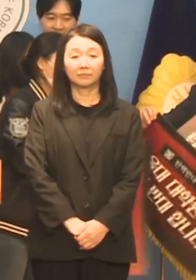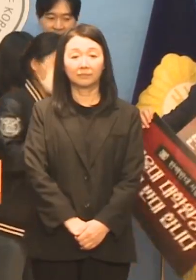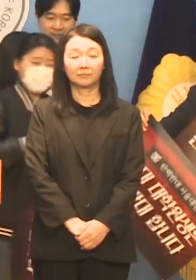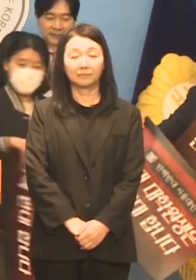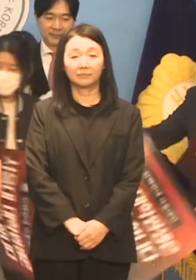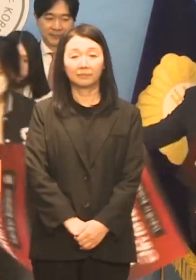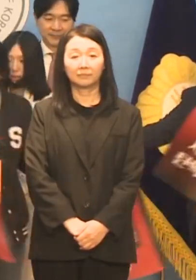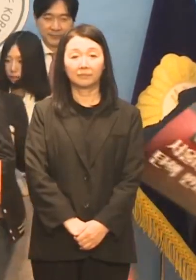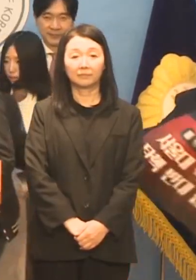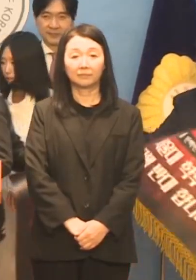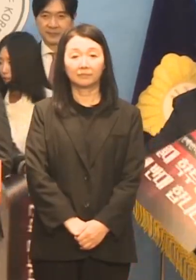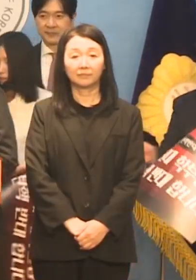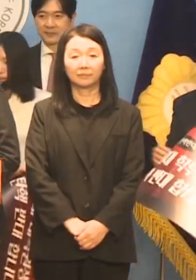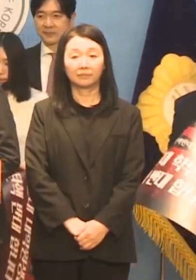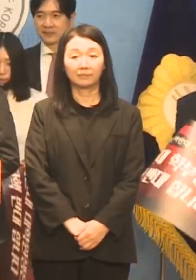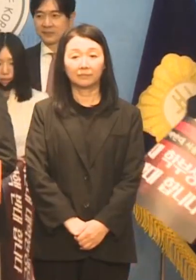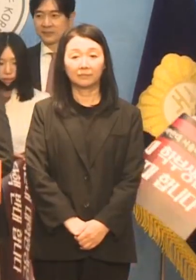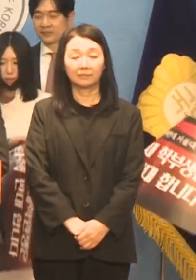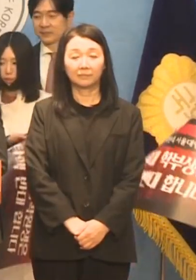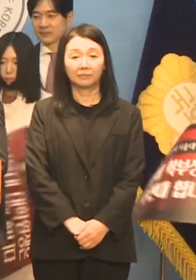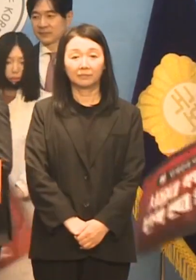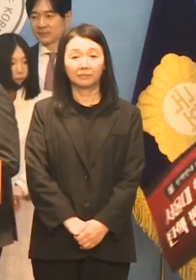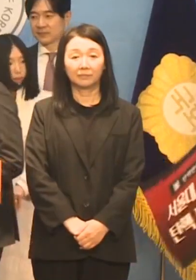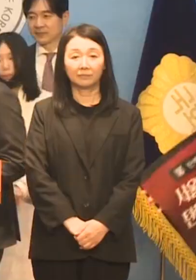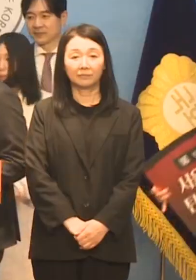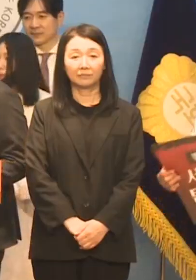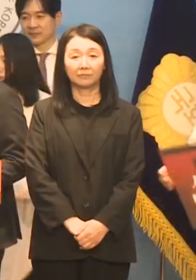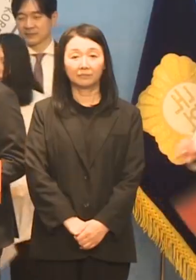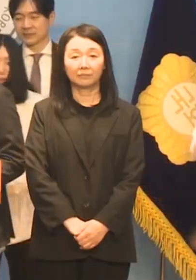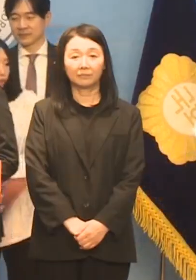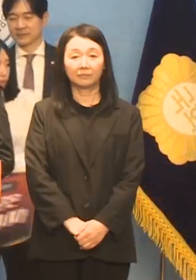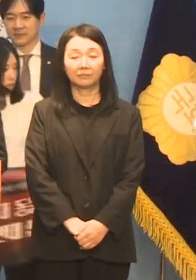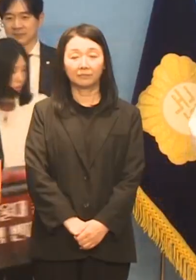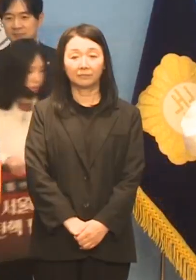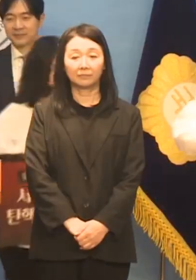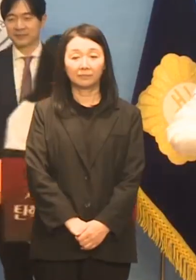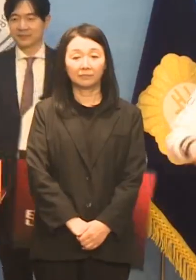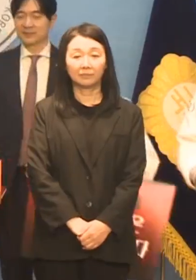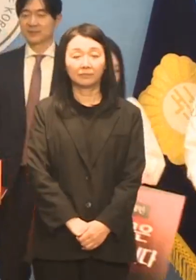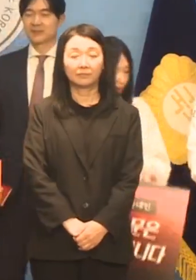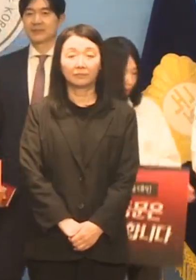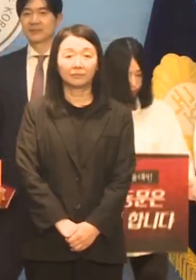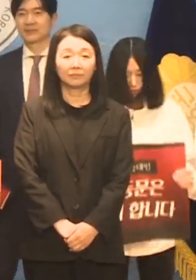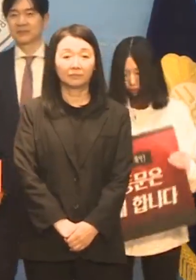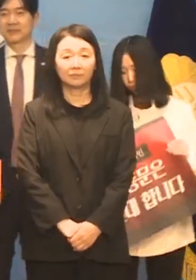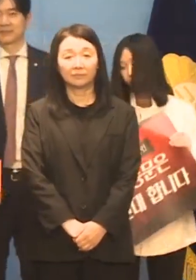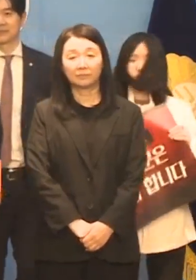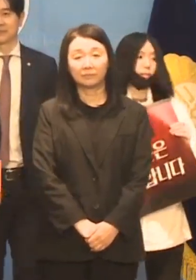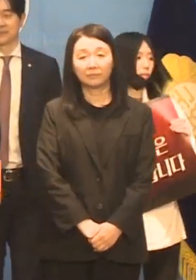예. 학생들 앞에 서시고 여기 한 분 더 서시고 이쪽에 한 분 더 서시고.